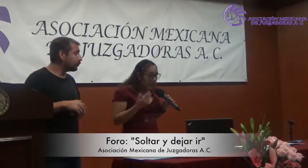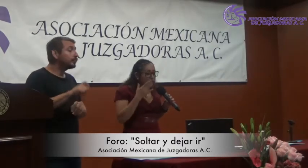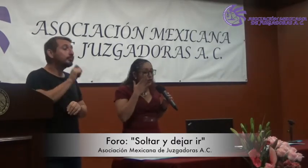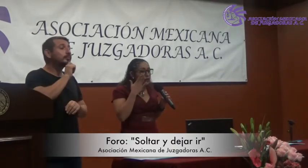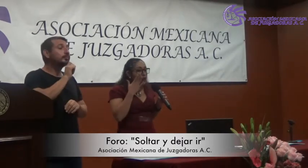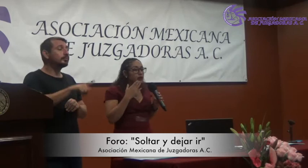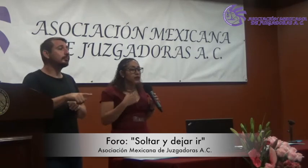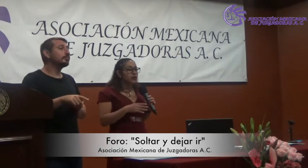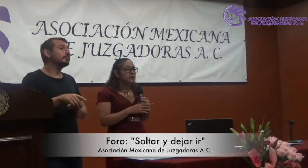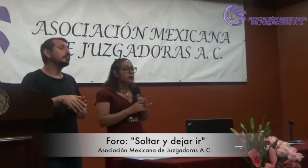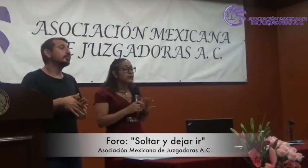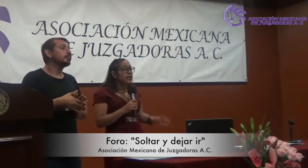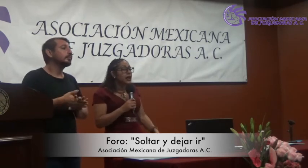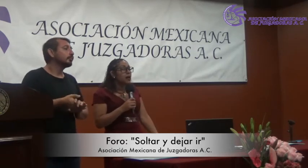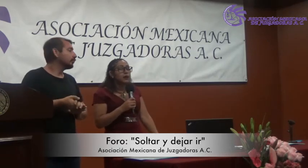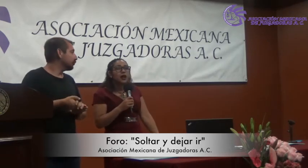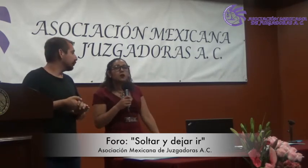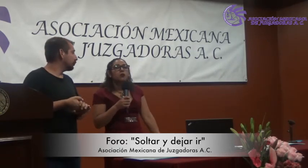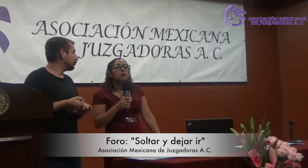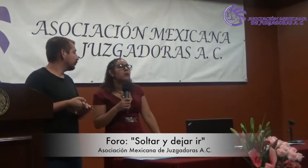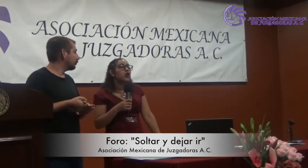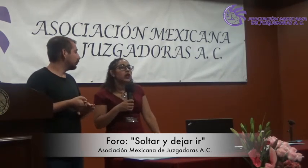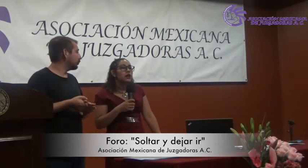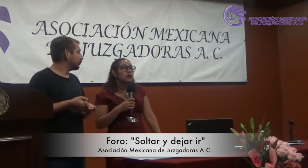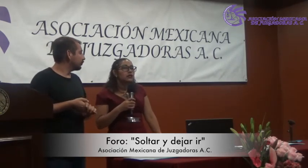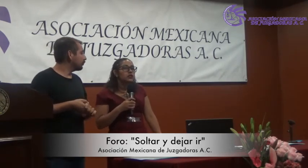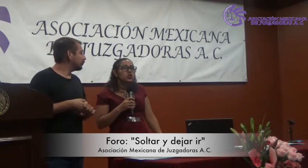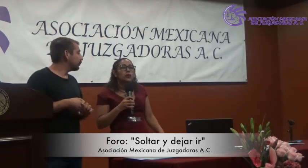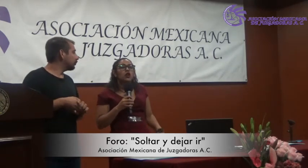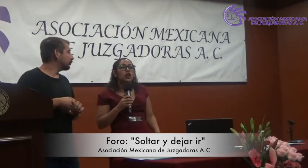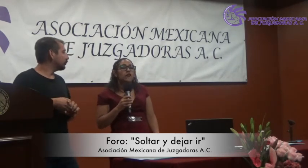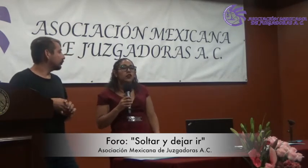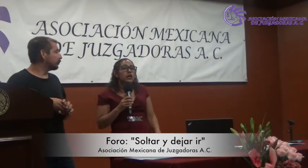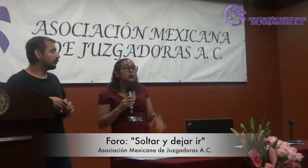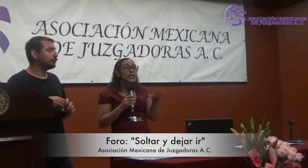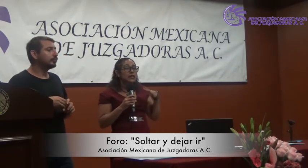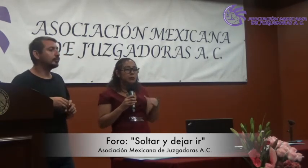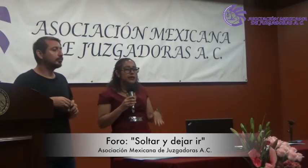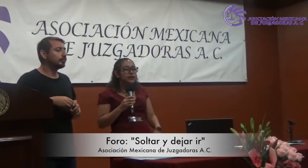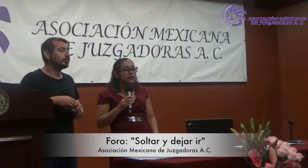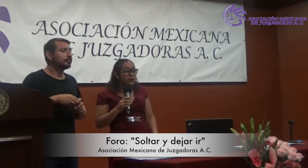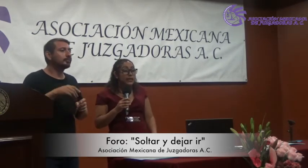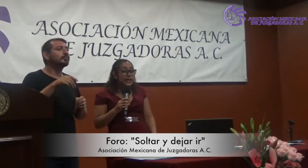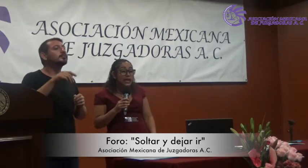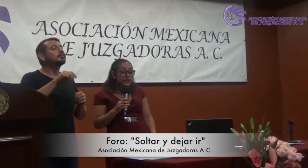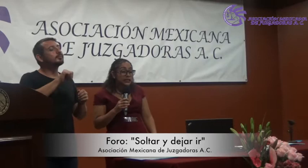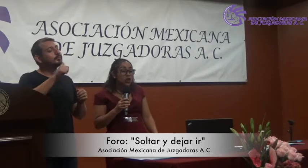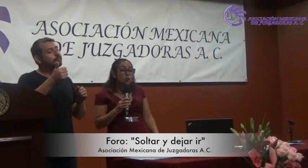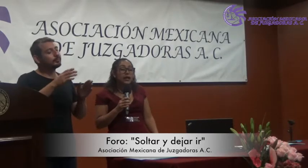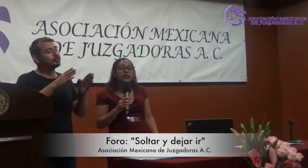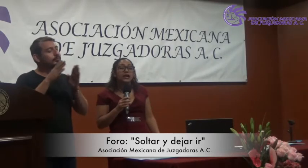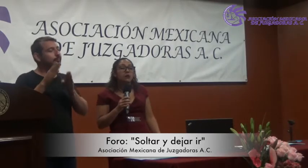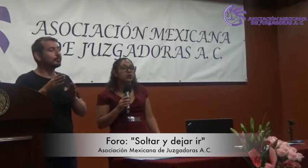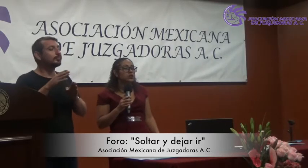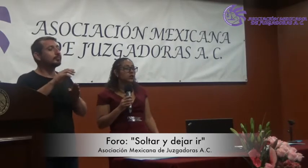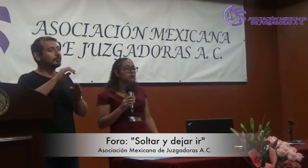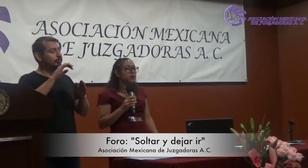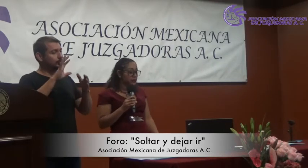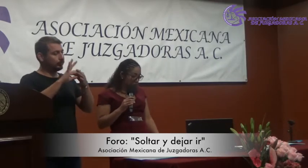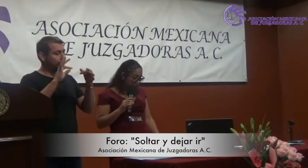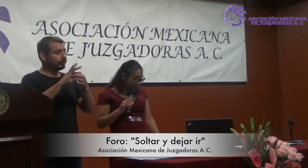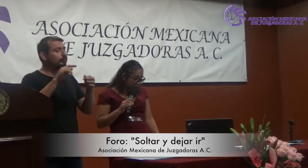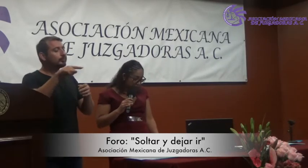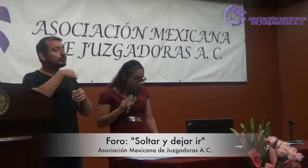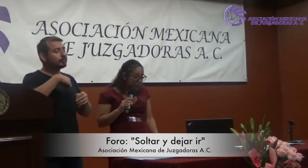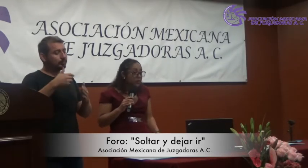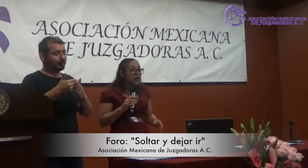También vamos a hablar un poco nada más sobre lo que afrontamos ante pérdidas materiales. Ya lo platicamos más